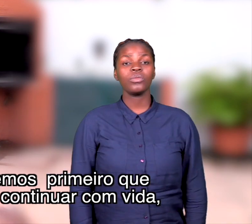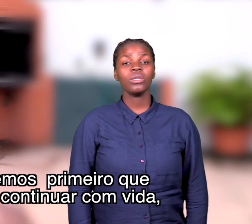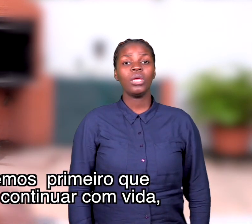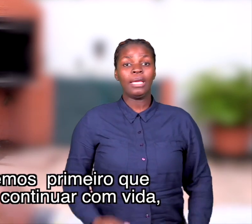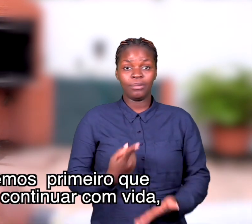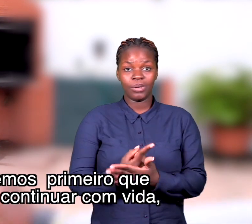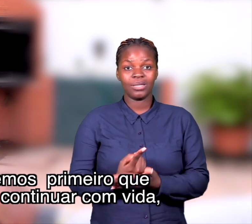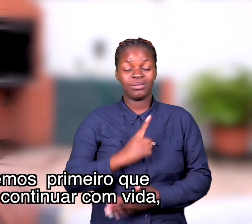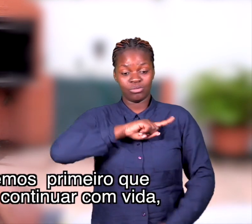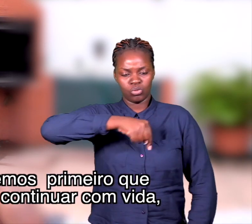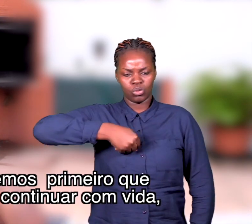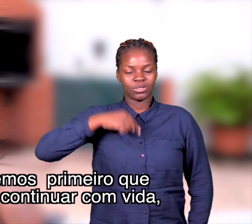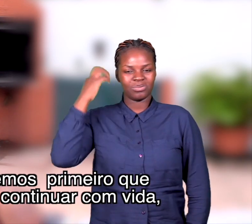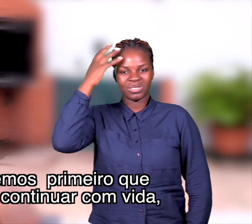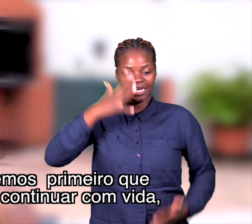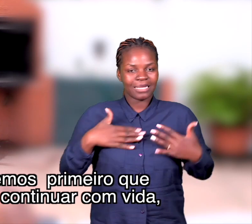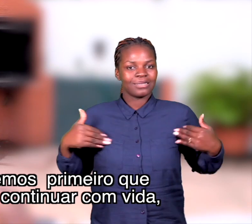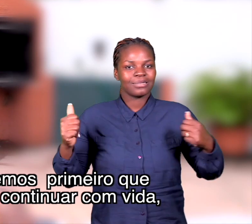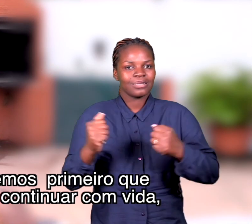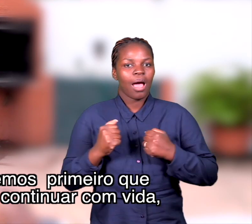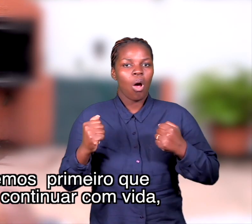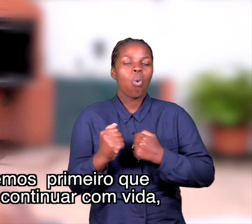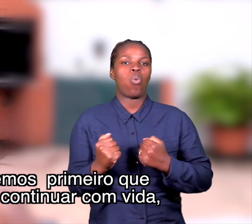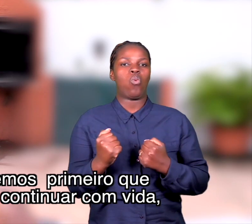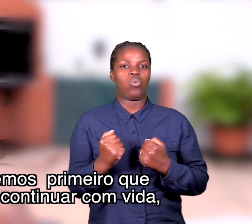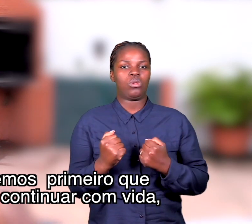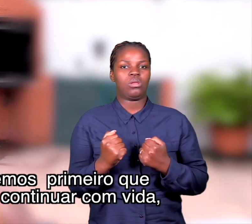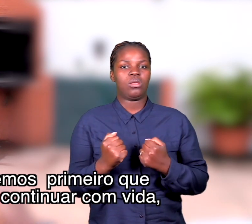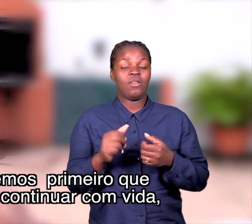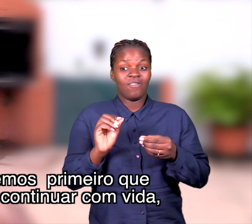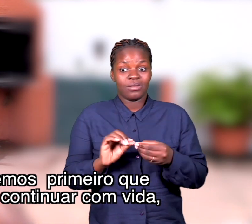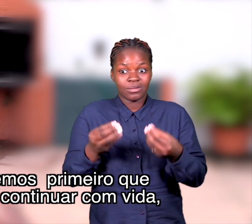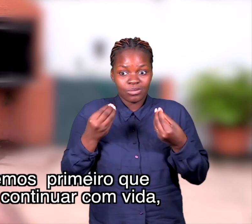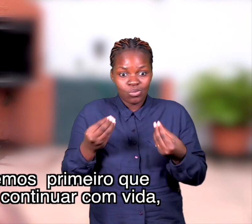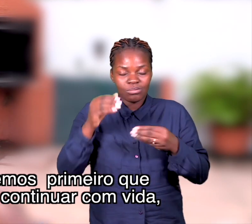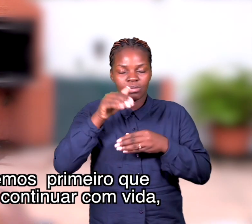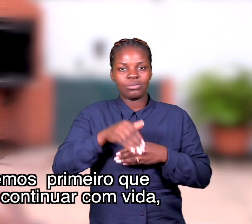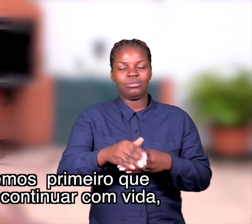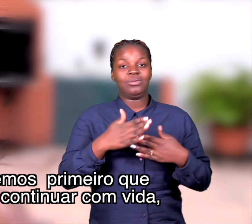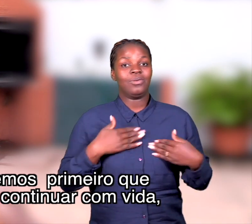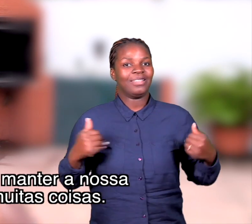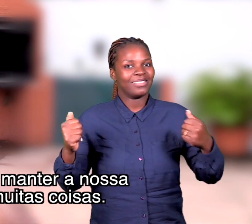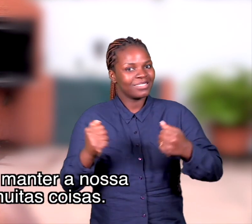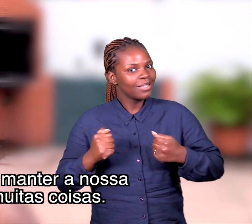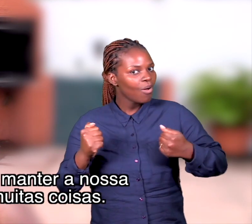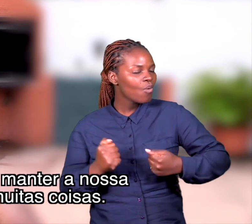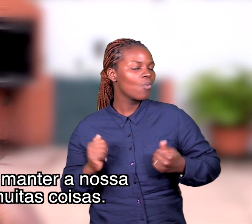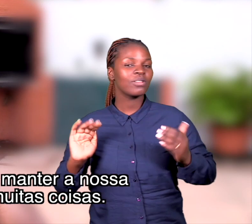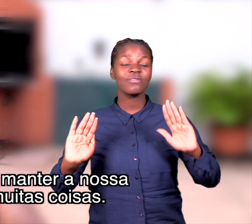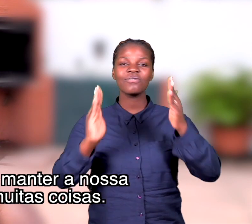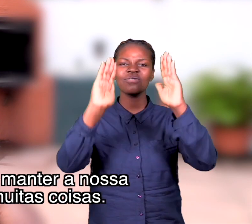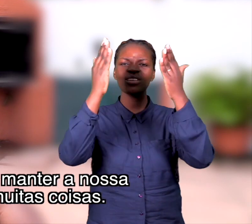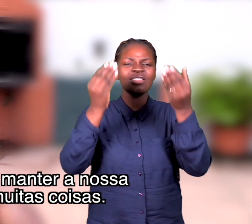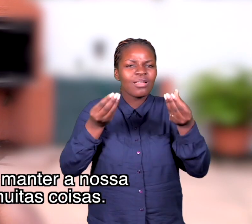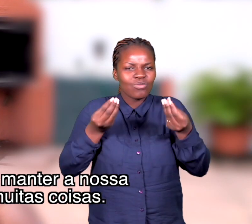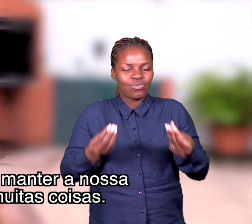que pensar em nossa vida, como ficar em vida, como fazer esforço para manter